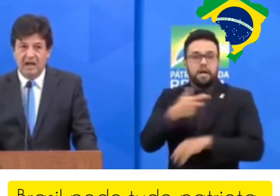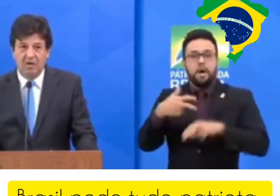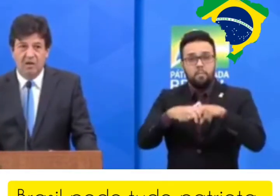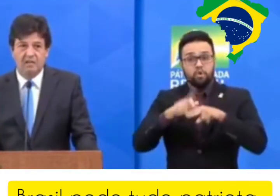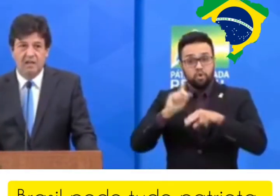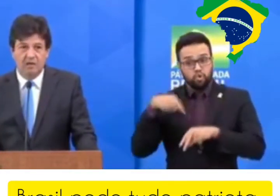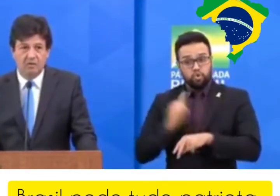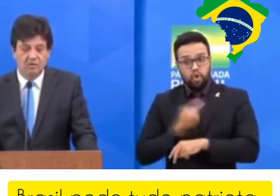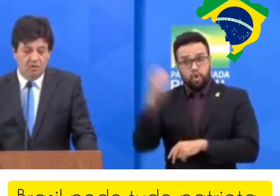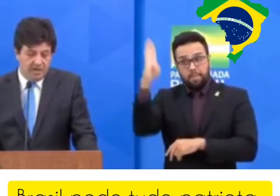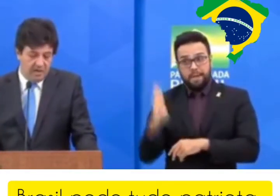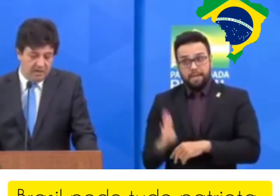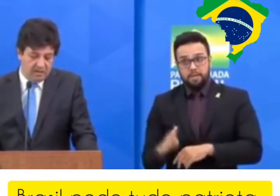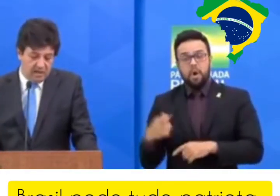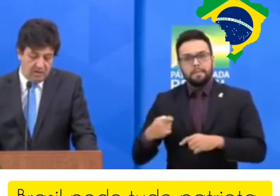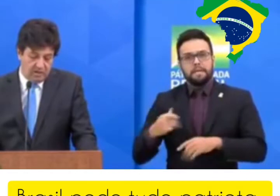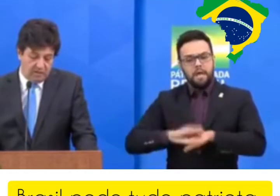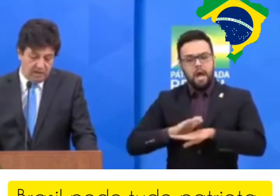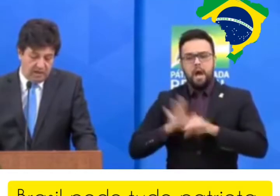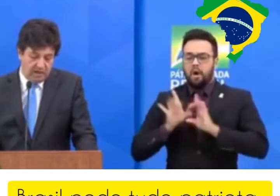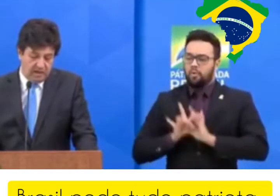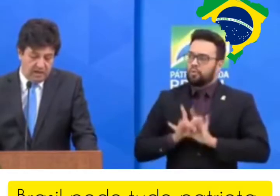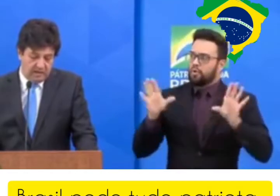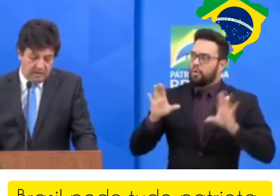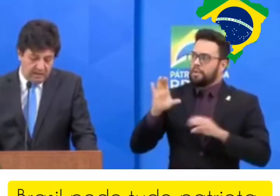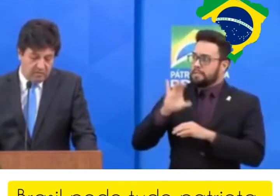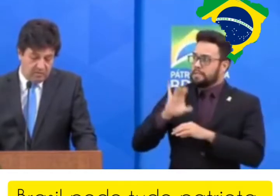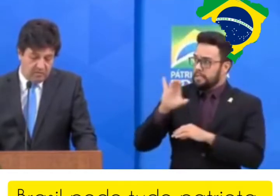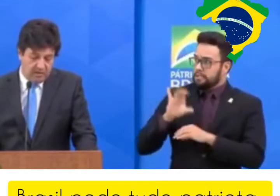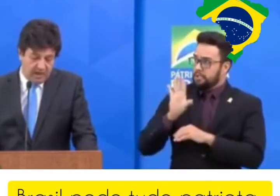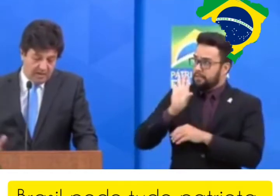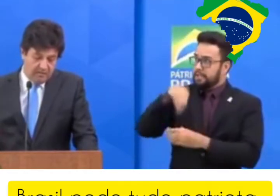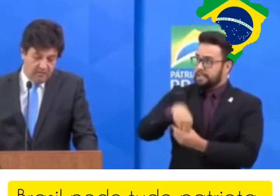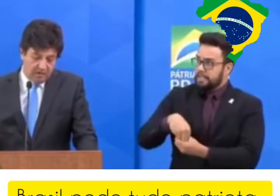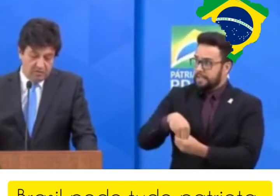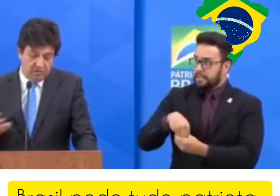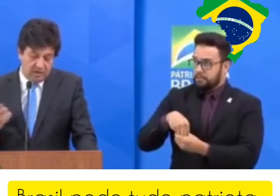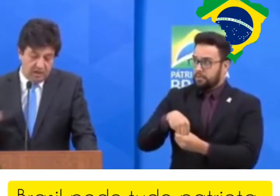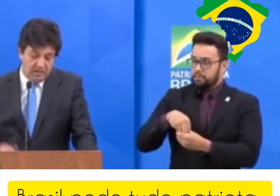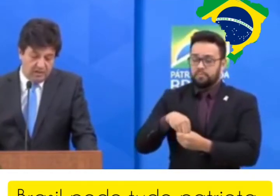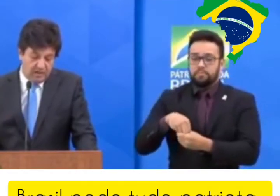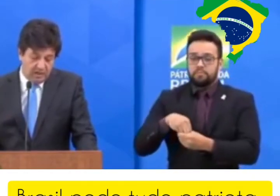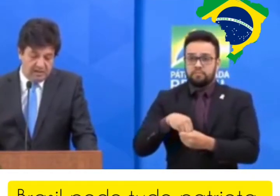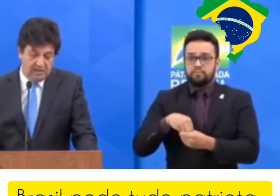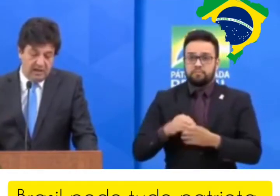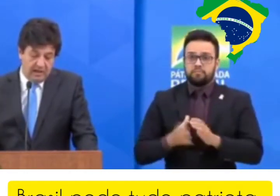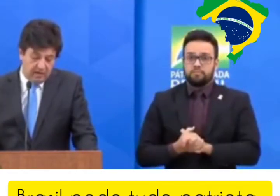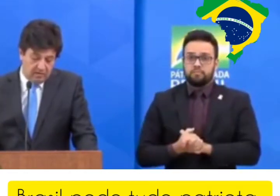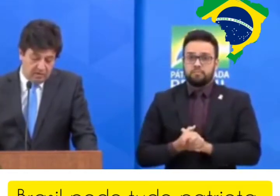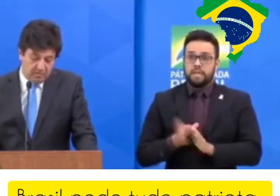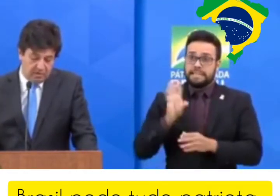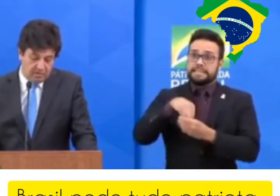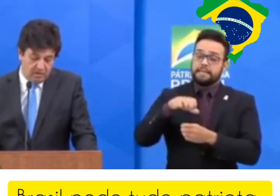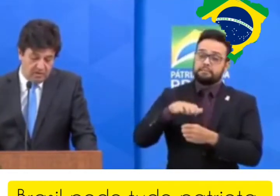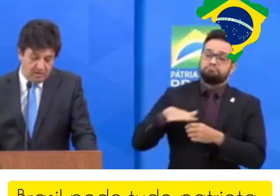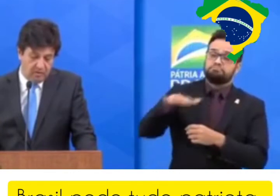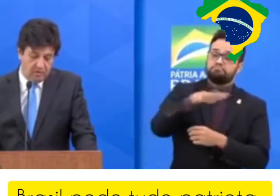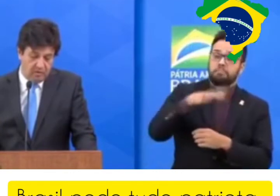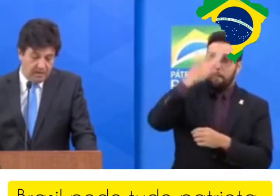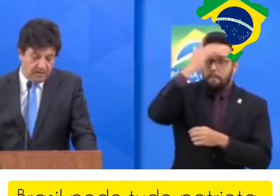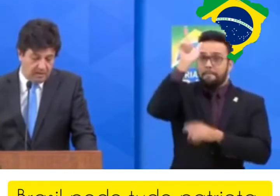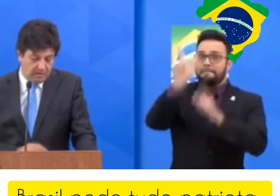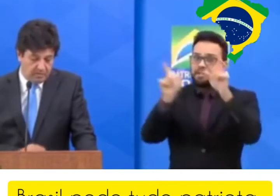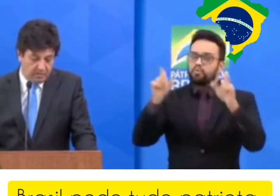ter a nossa autonomia científica dentro desse nosso grande celeiro de pessoas